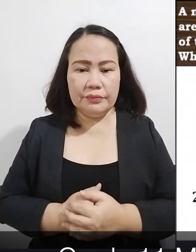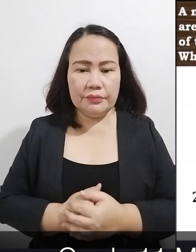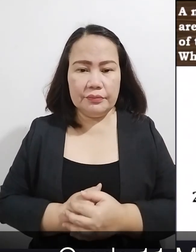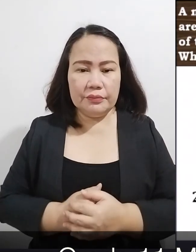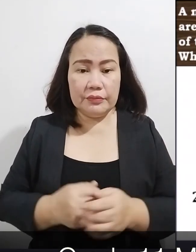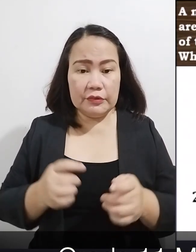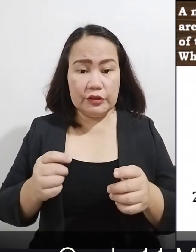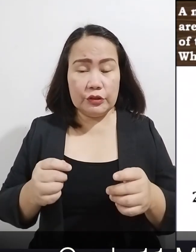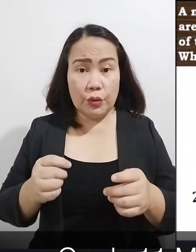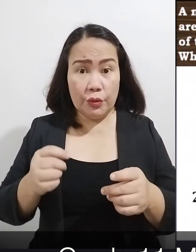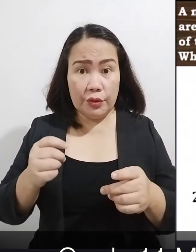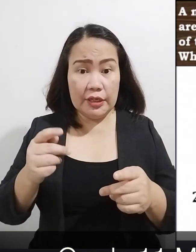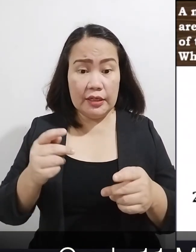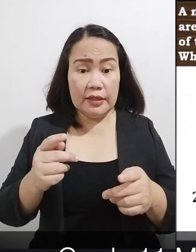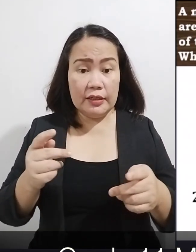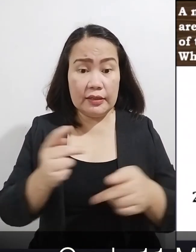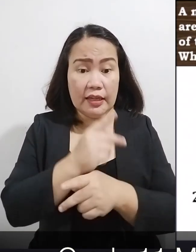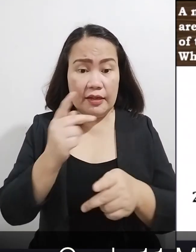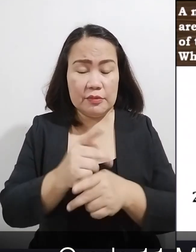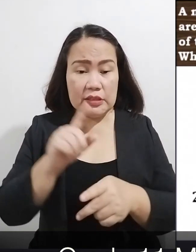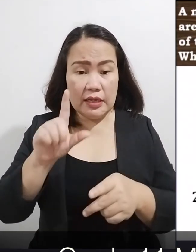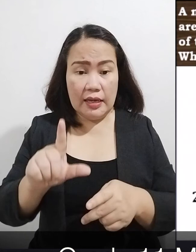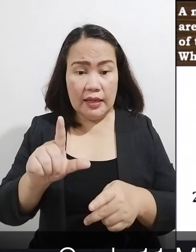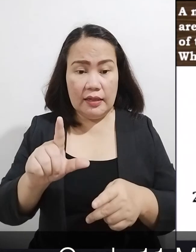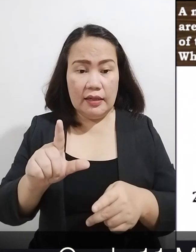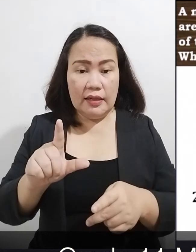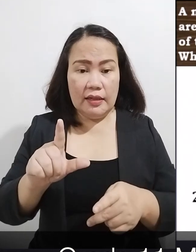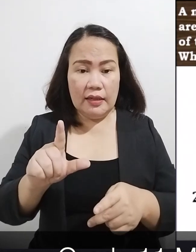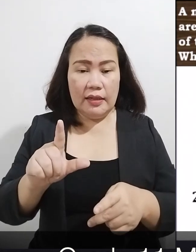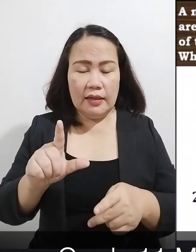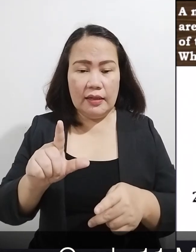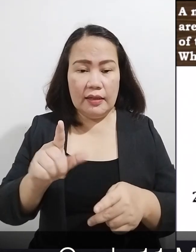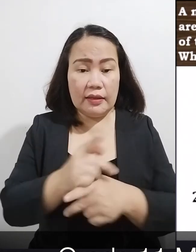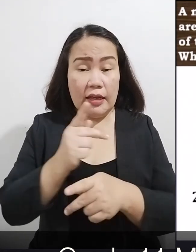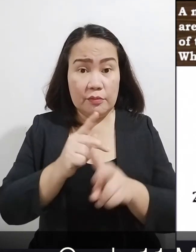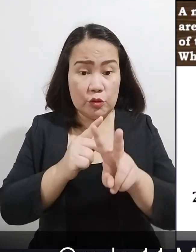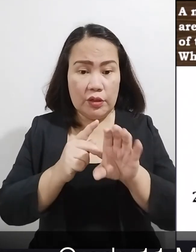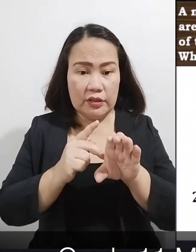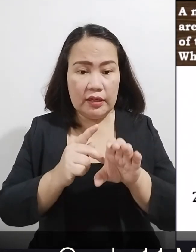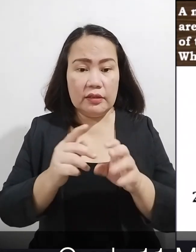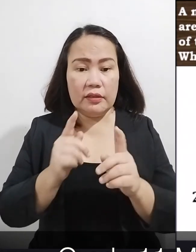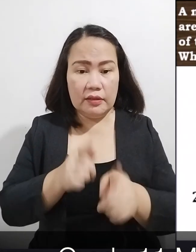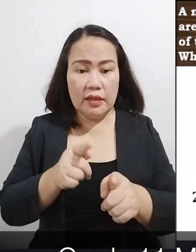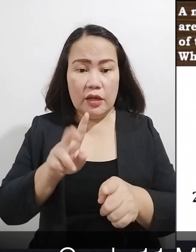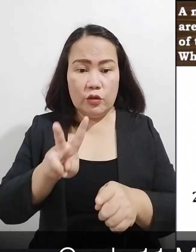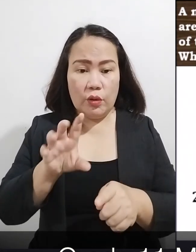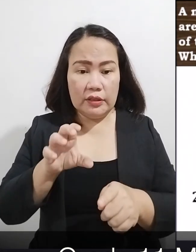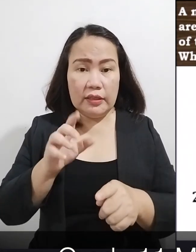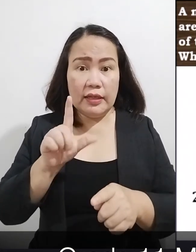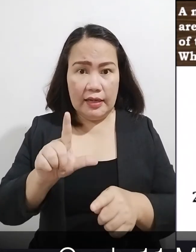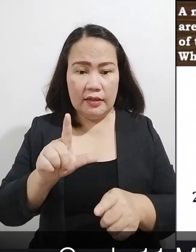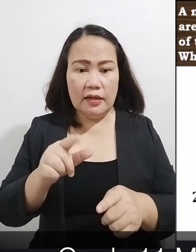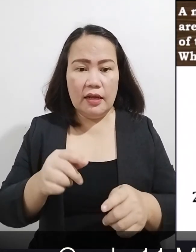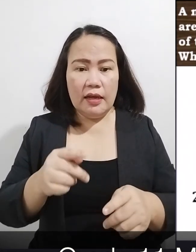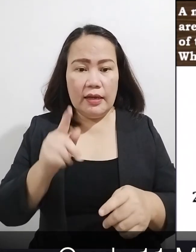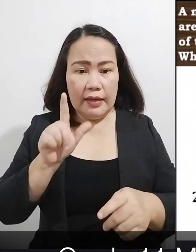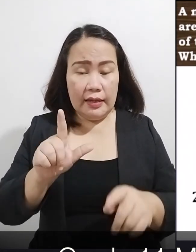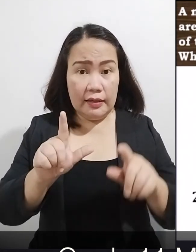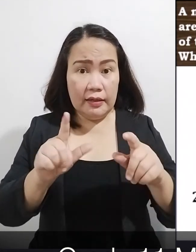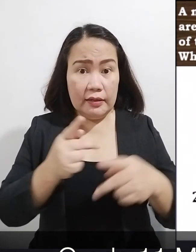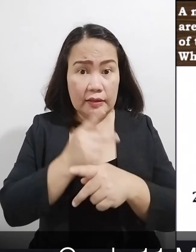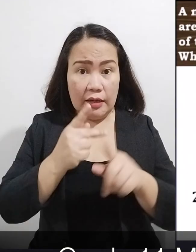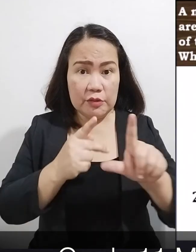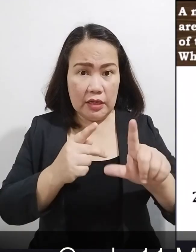L. Okay, so 200L minus L squared. Arrange natin to in